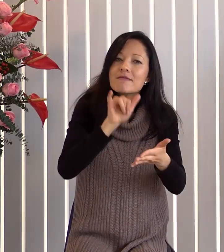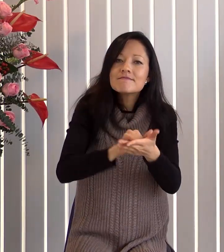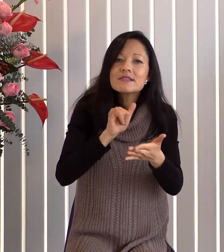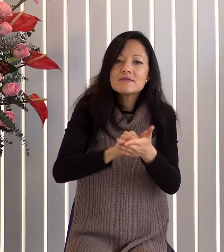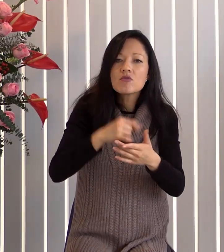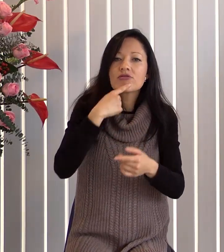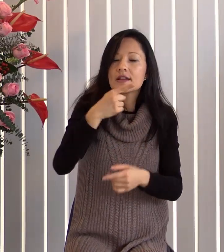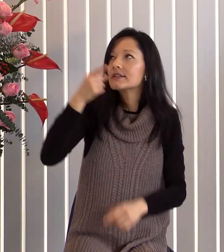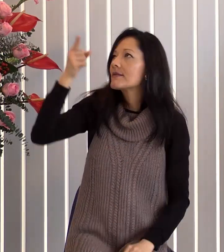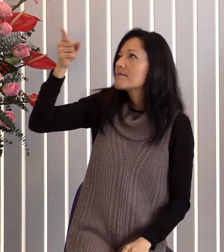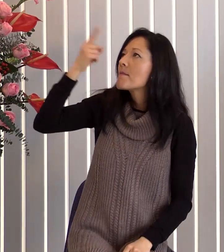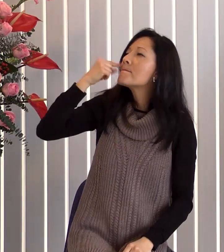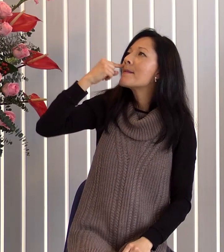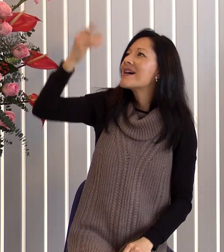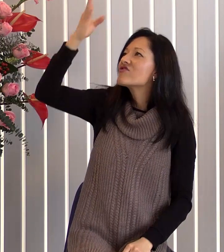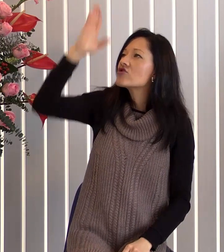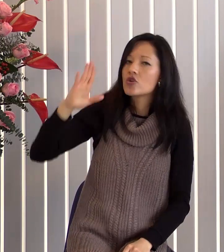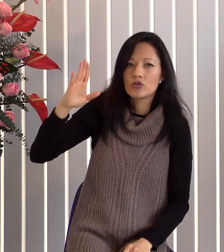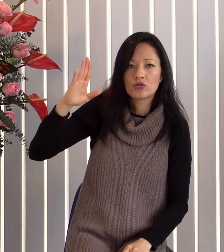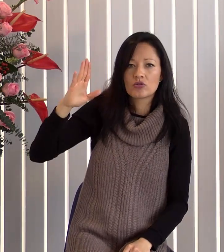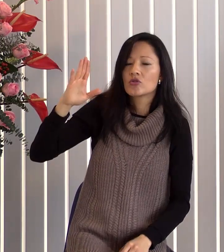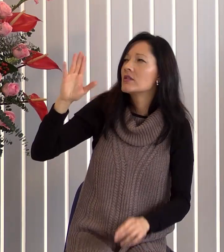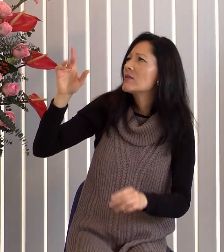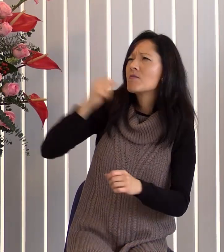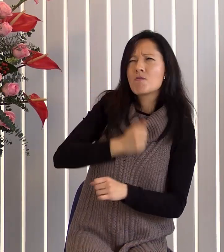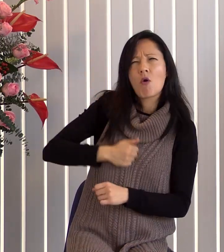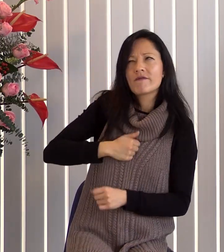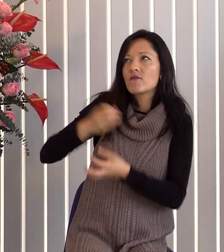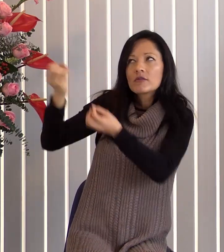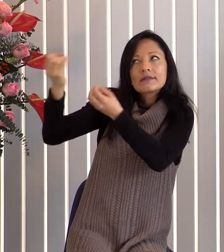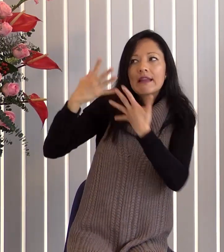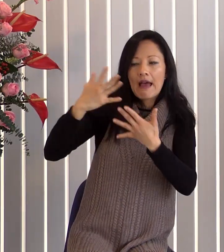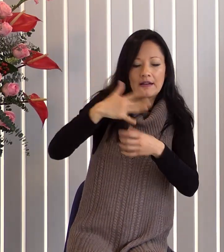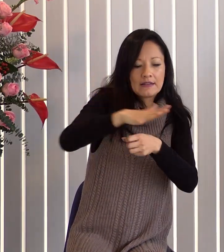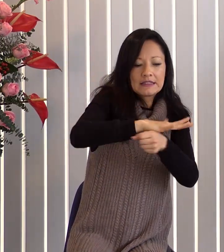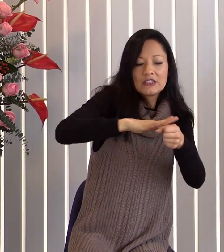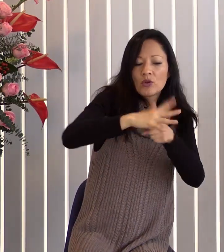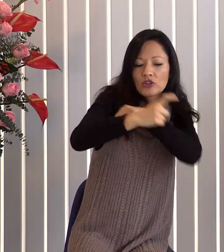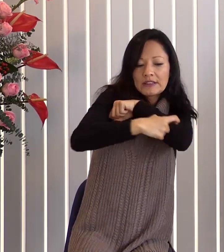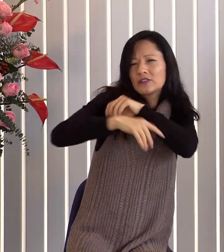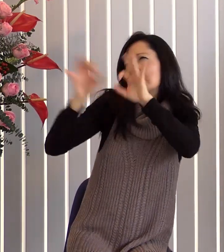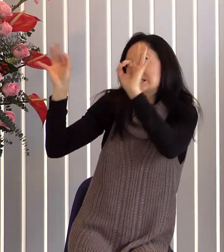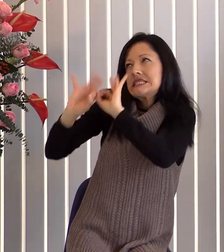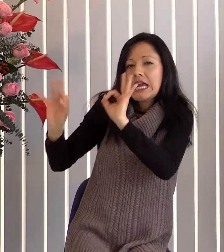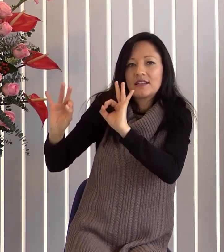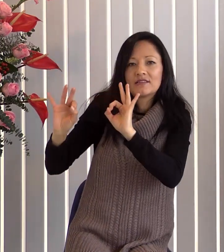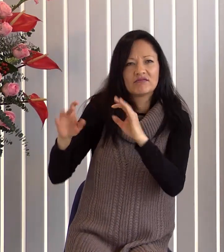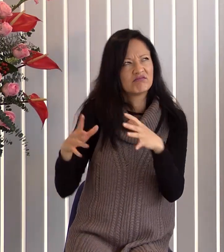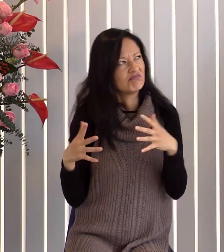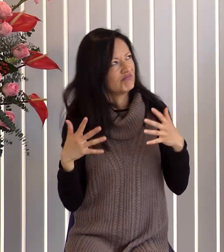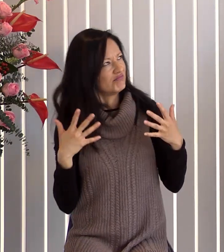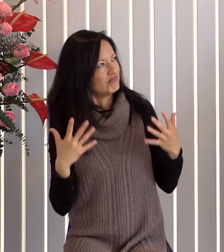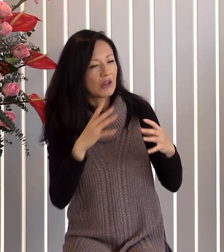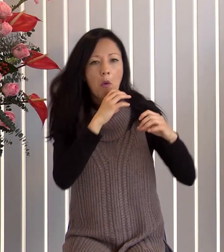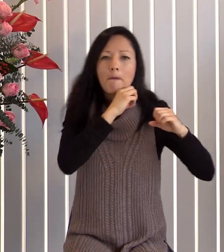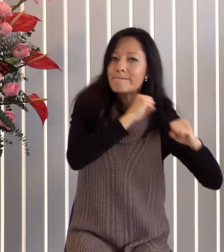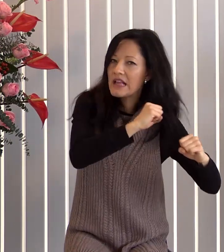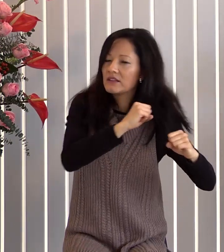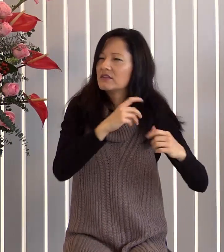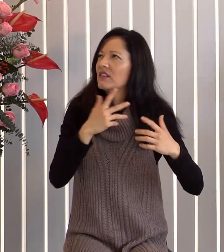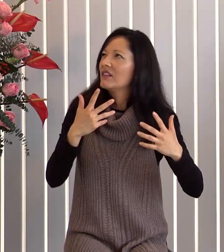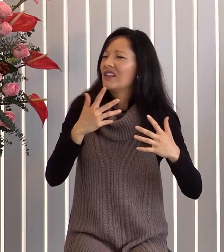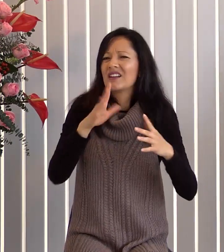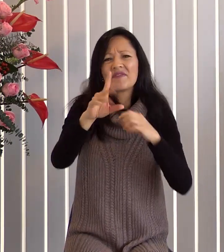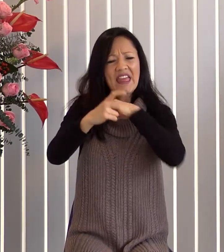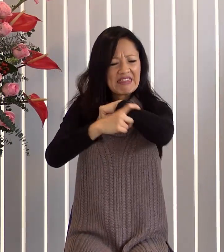está diciendo al Padre, Padre, no nos metas. Y entonces la otra palabra, tentación, no es el